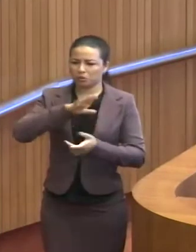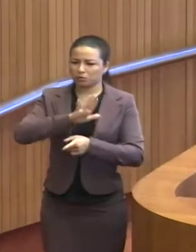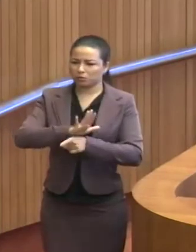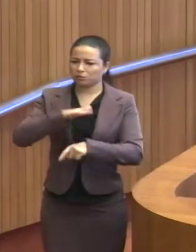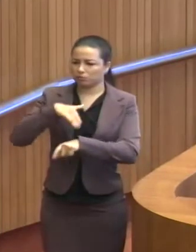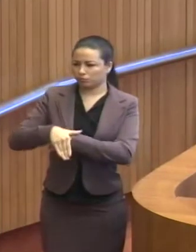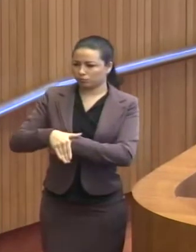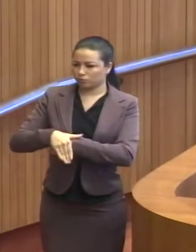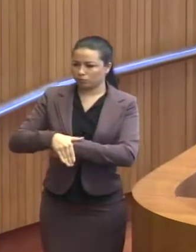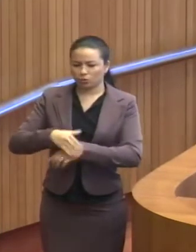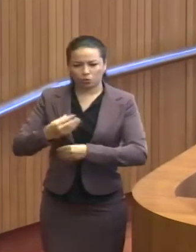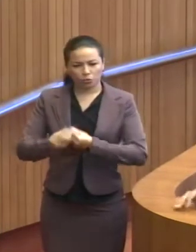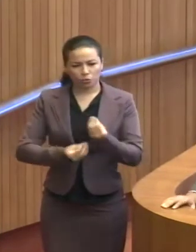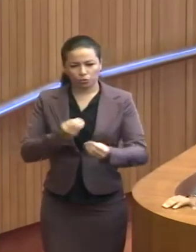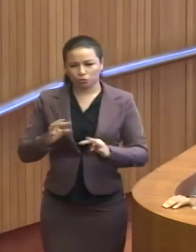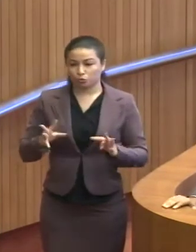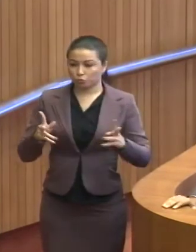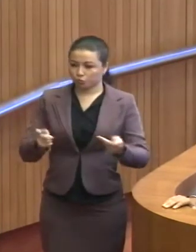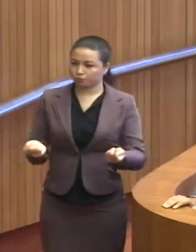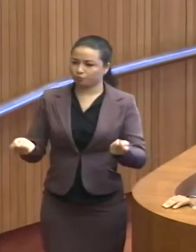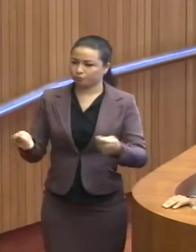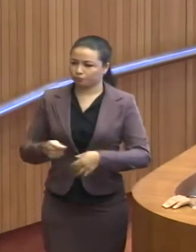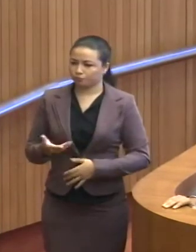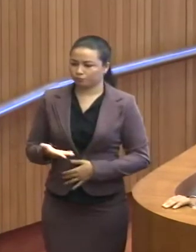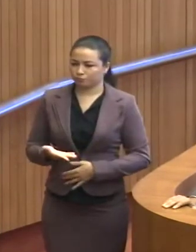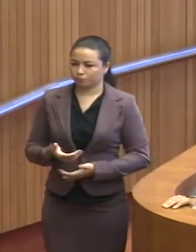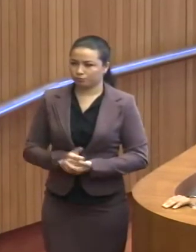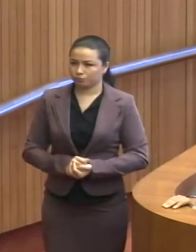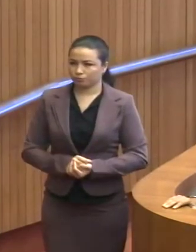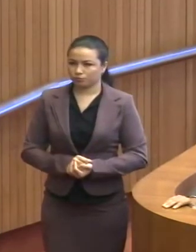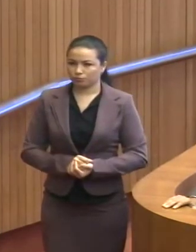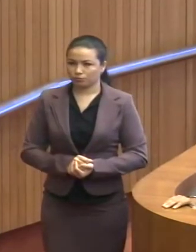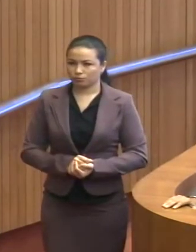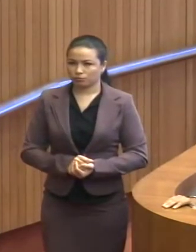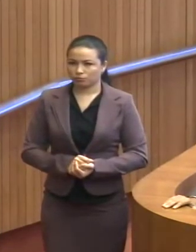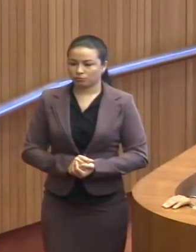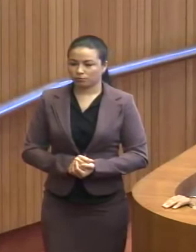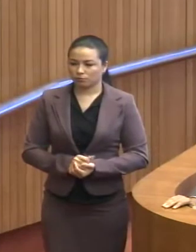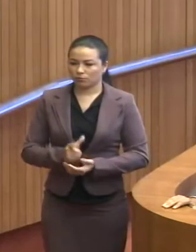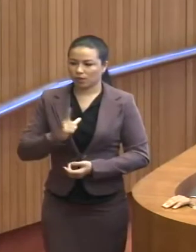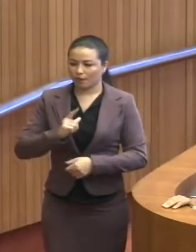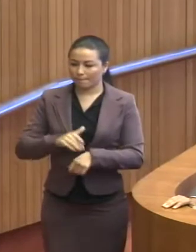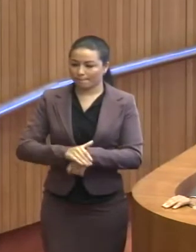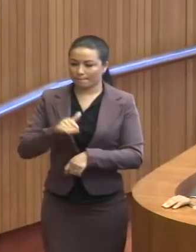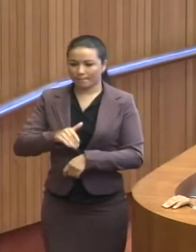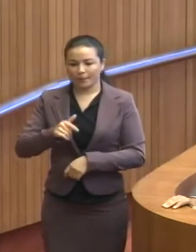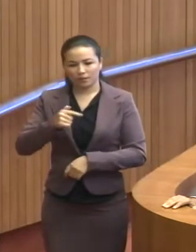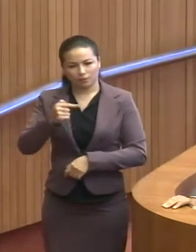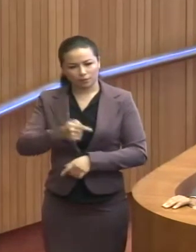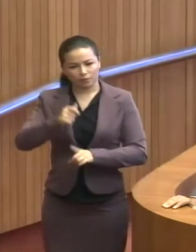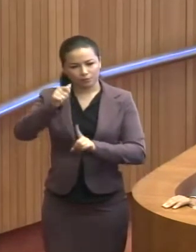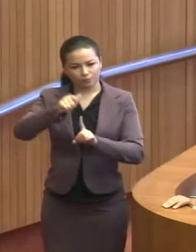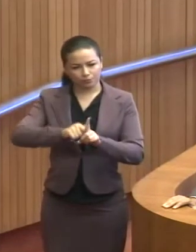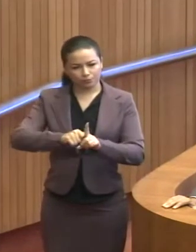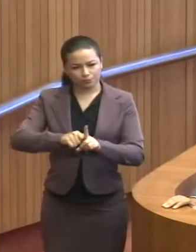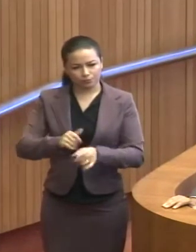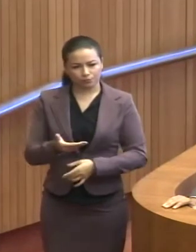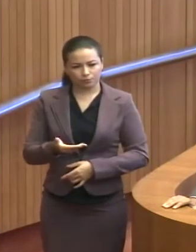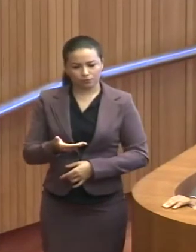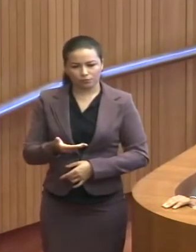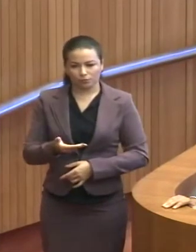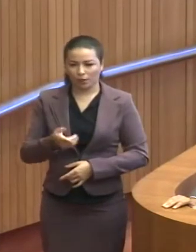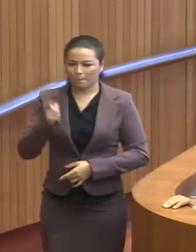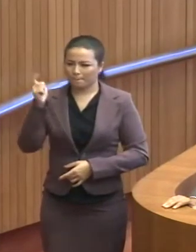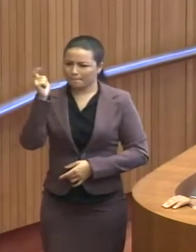de todas as formas e de todos os jeitos. Foram mais de 7 meses